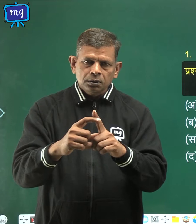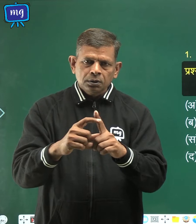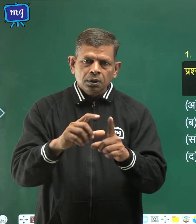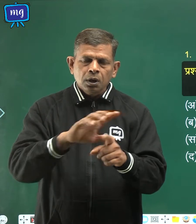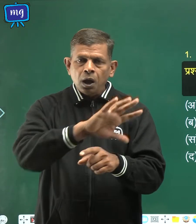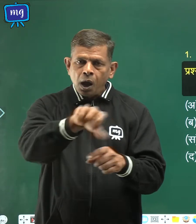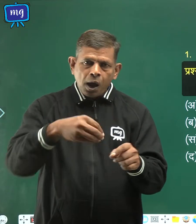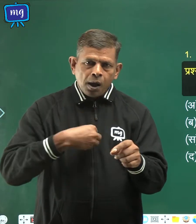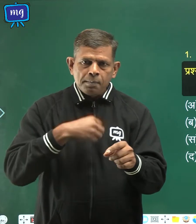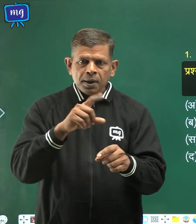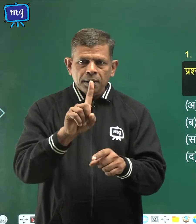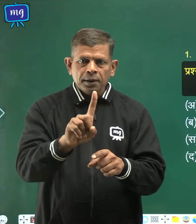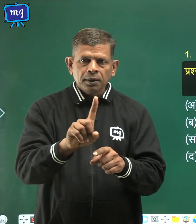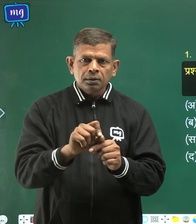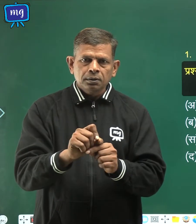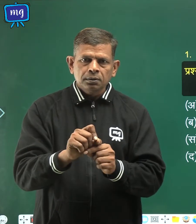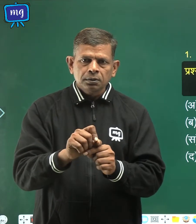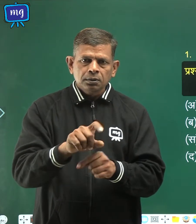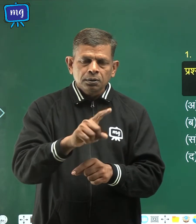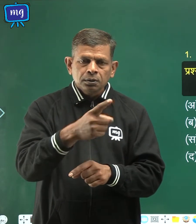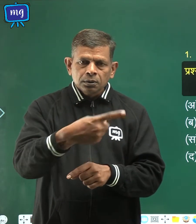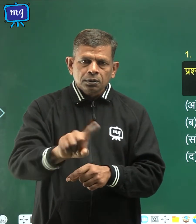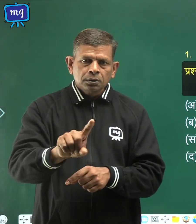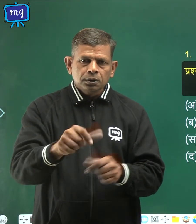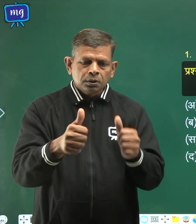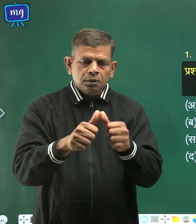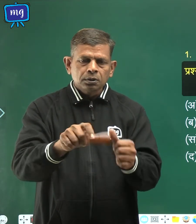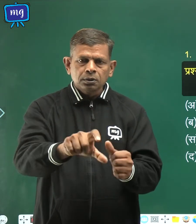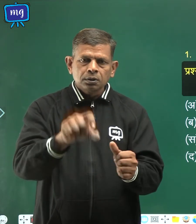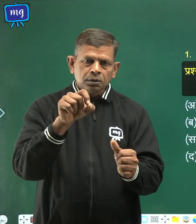हमें एक सही विकल्प का